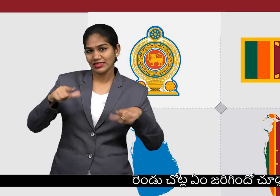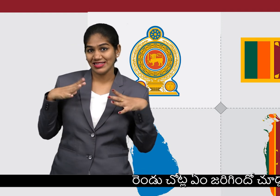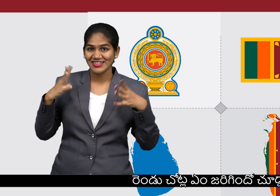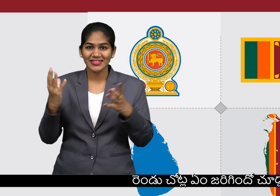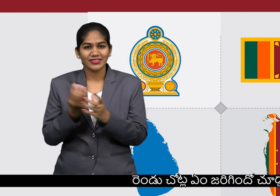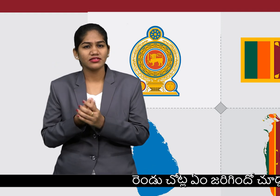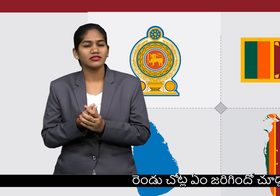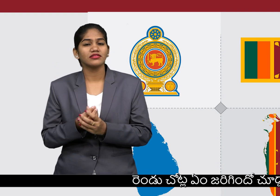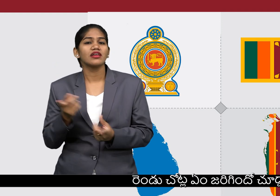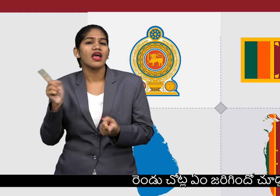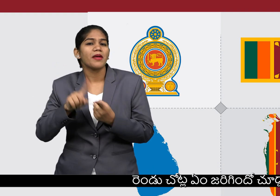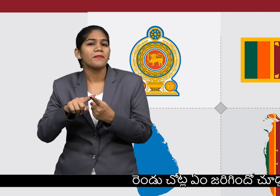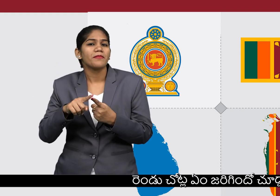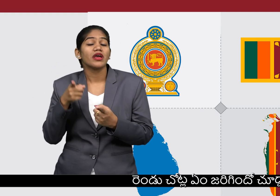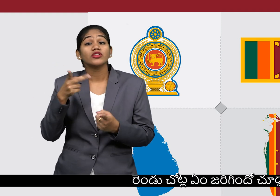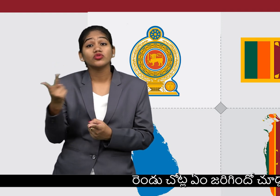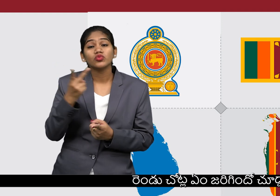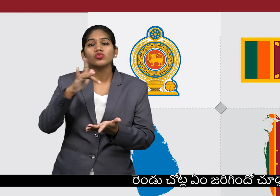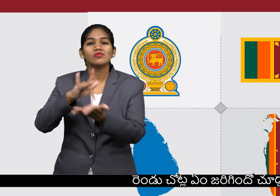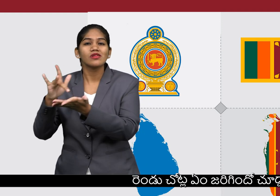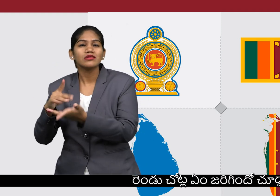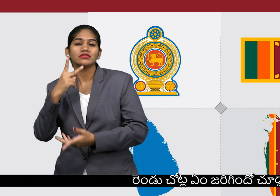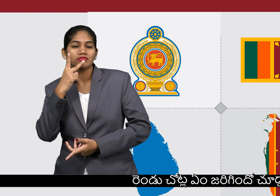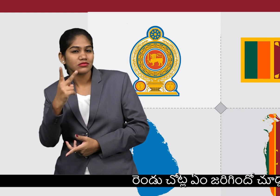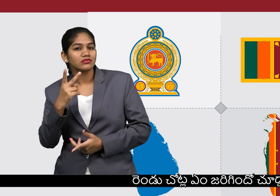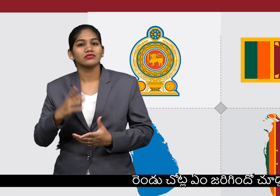రెండు చోట్ల ఏం జరిగిందో చూద్దాం.